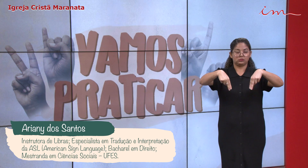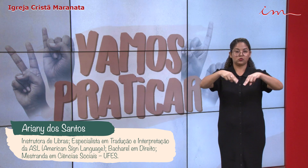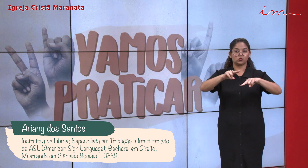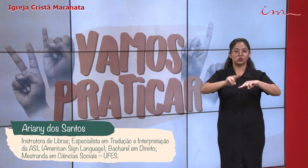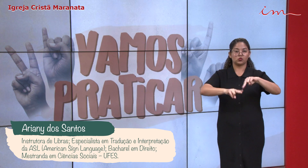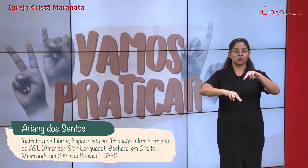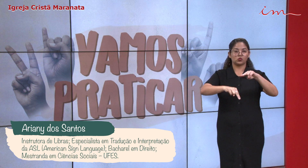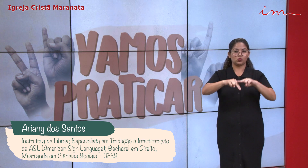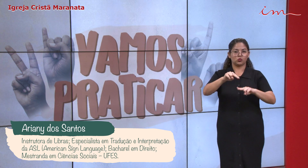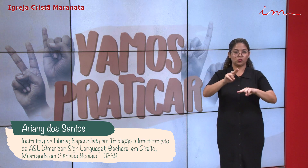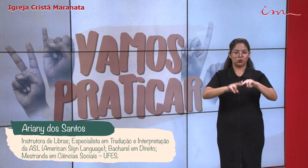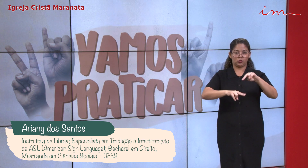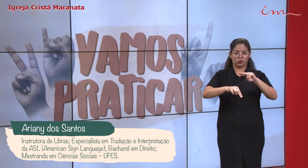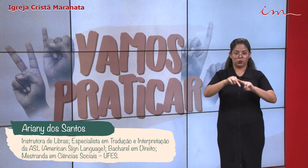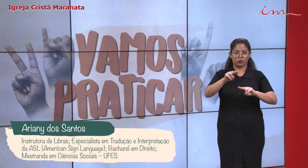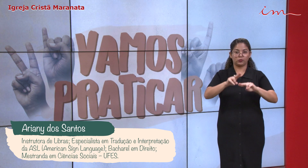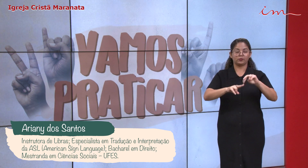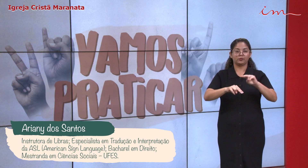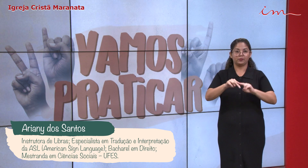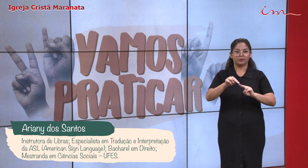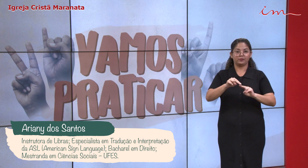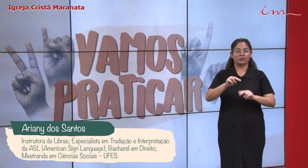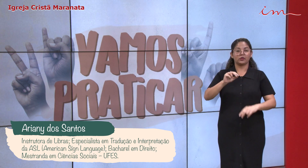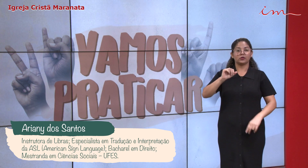junho, ó, os 2 dedinhos, junho,